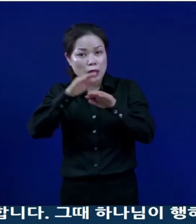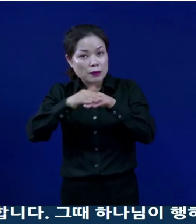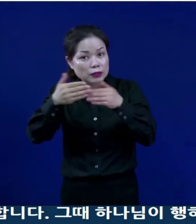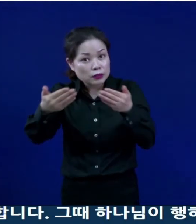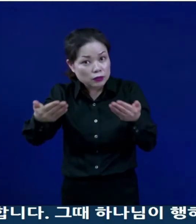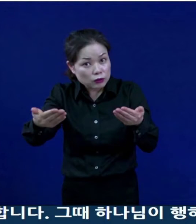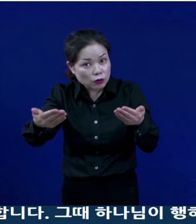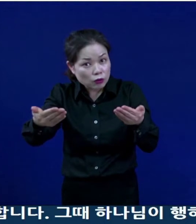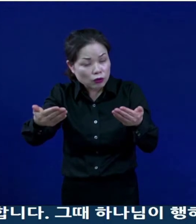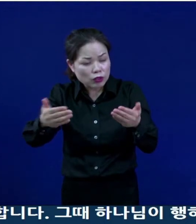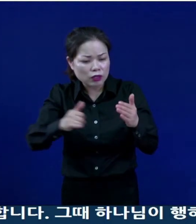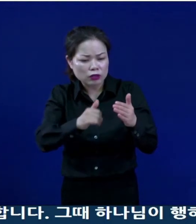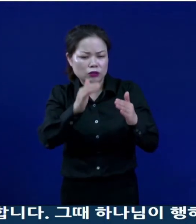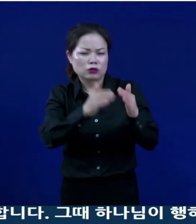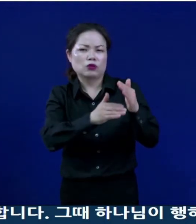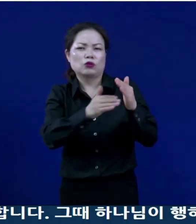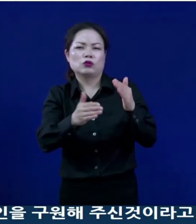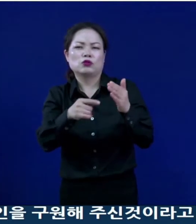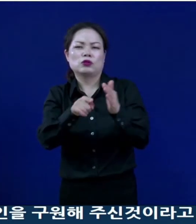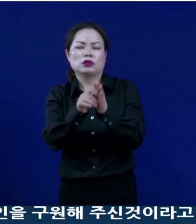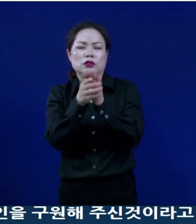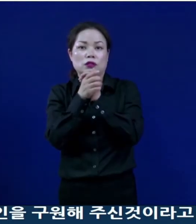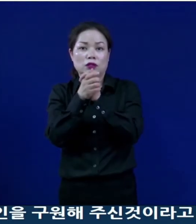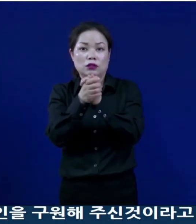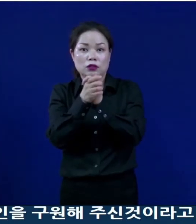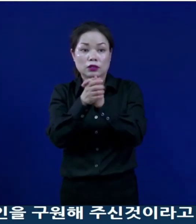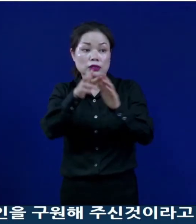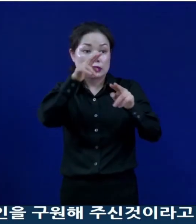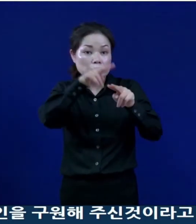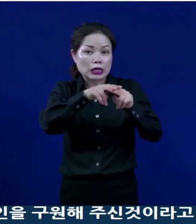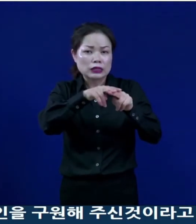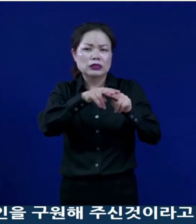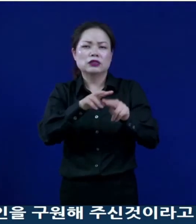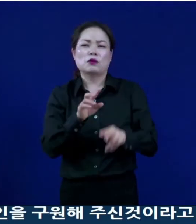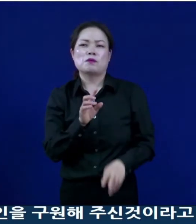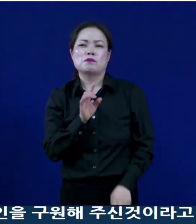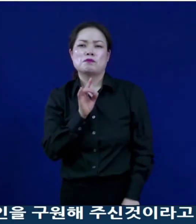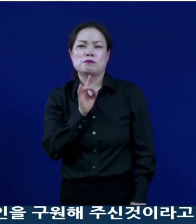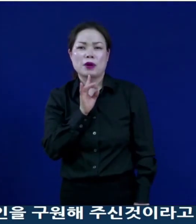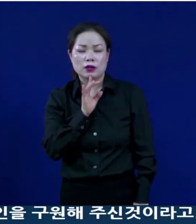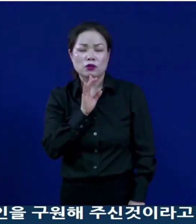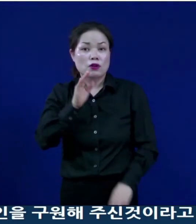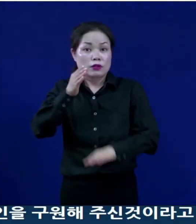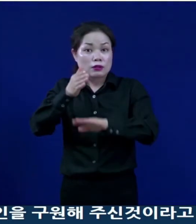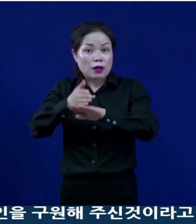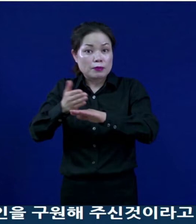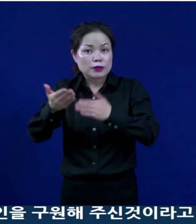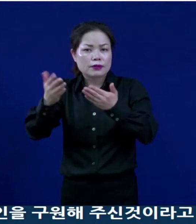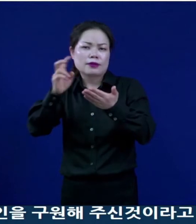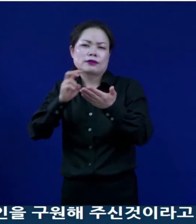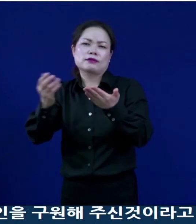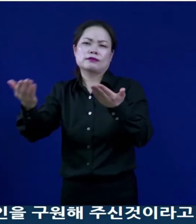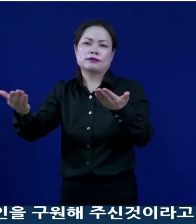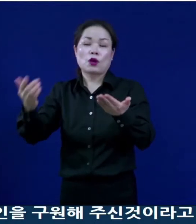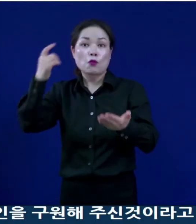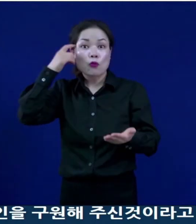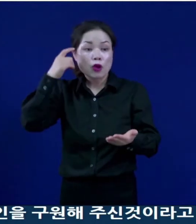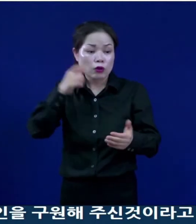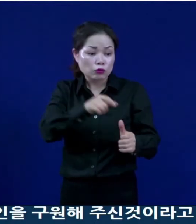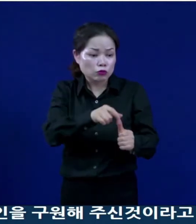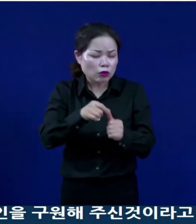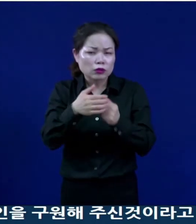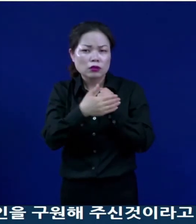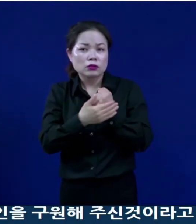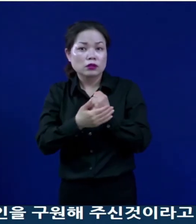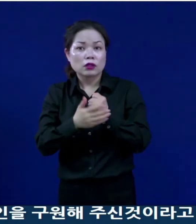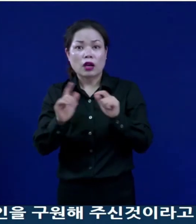예배하고 가정과 성도와 교회를 위해서 기도할 수 있는 자리에 있는 것만으로도 감사하고 찬양해야 합니다. 왜냐하면 그 구원의